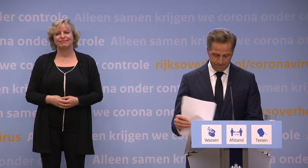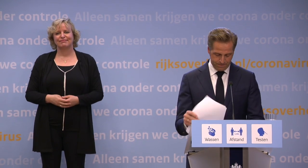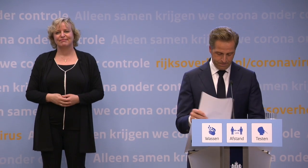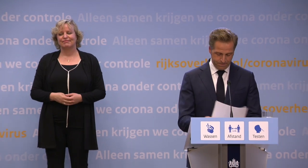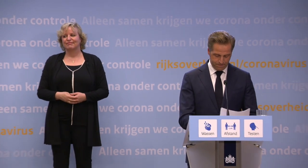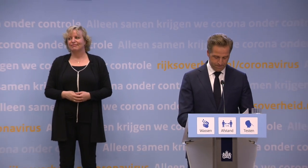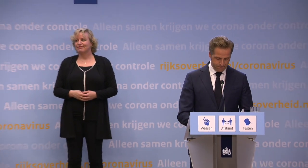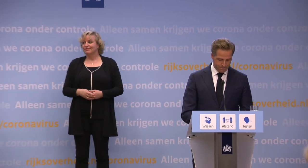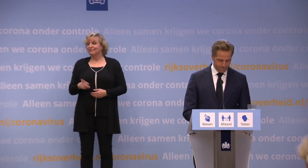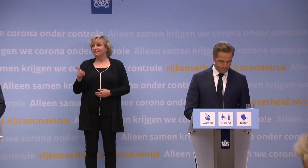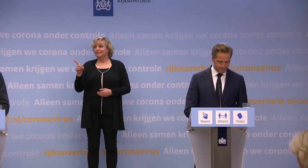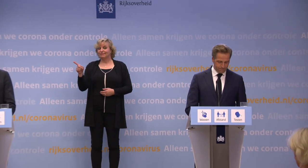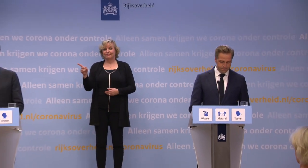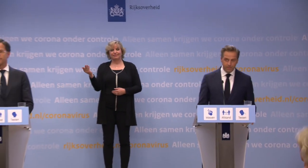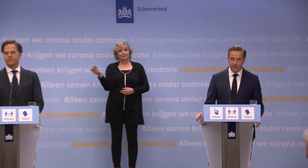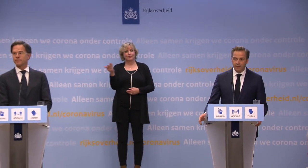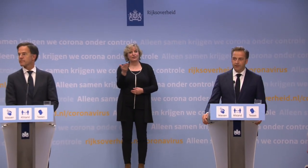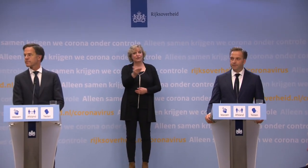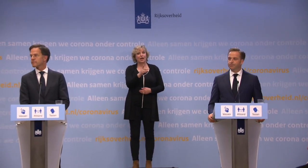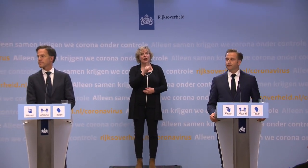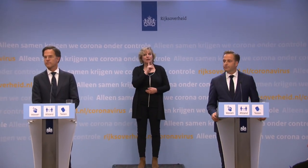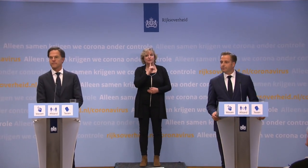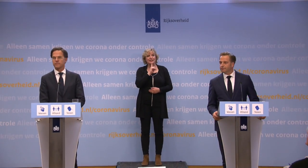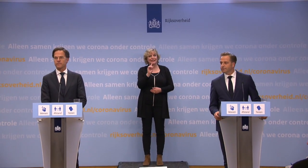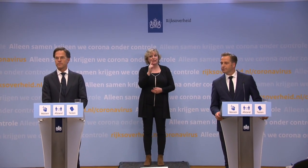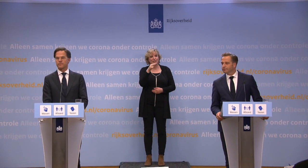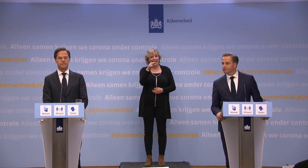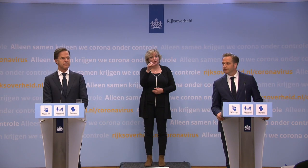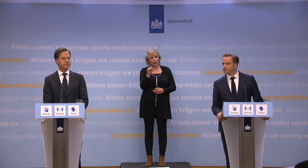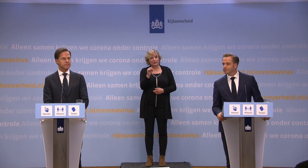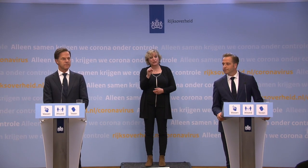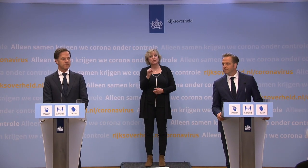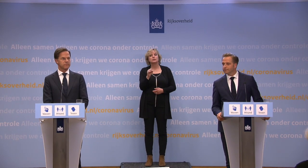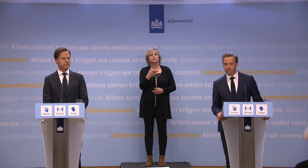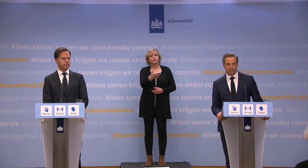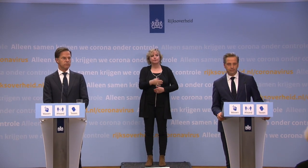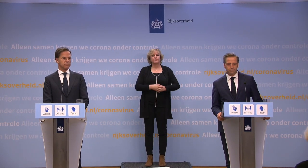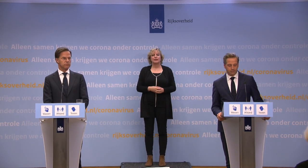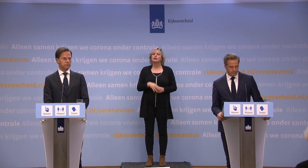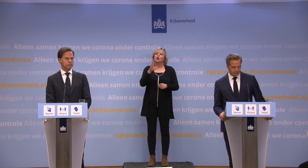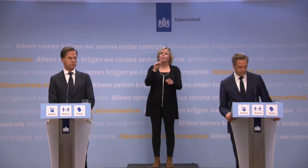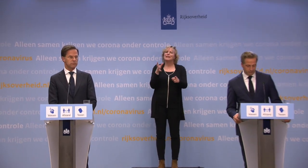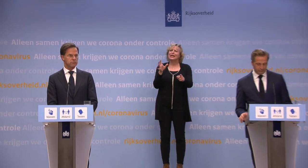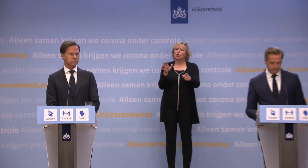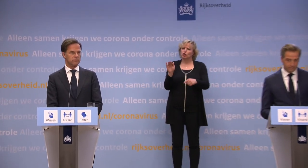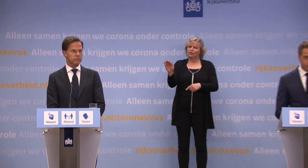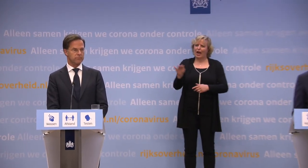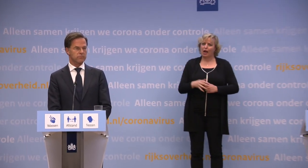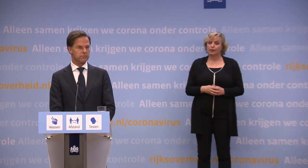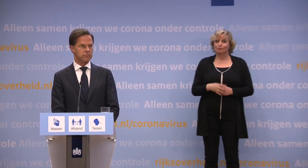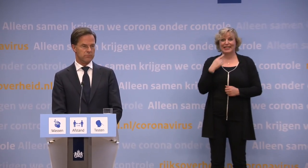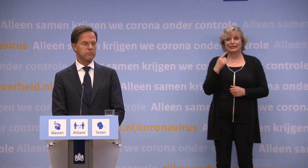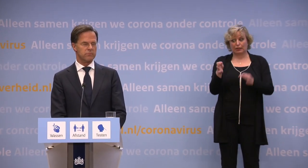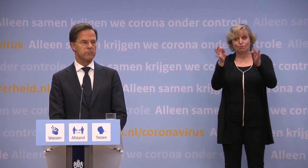Wie mag ik als eerste het woord geven? Ik zie NOS en aansluitend RTL, NOS. Meneer Rutte, mag ik u iets vragen? U zei dit is een